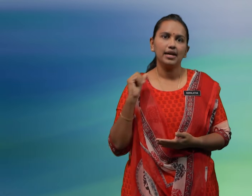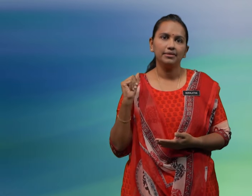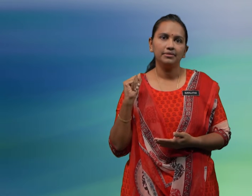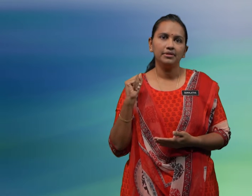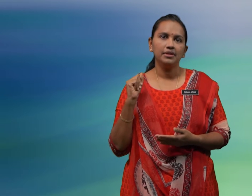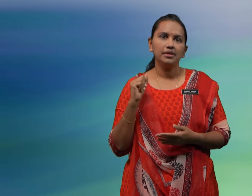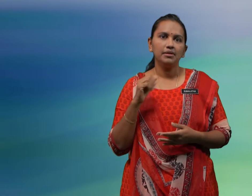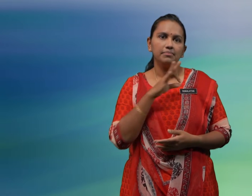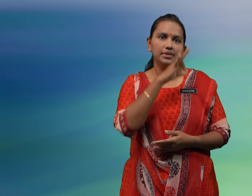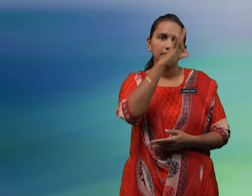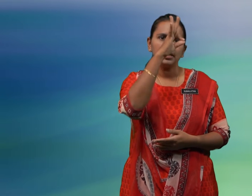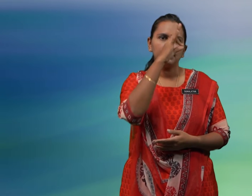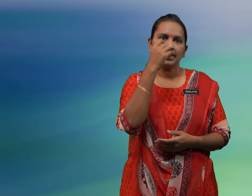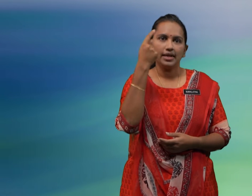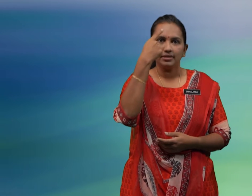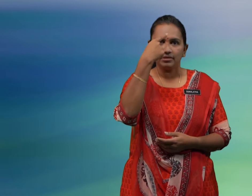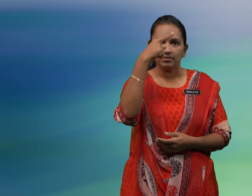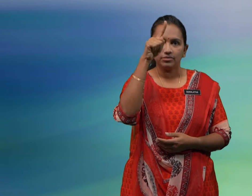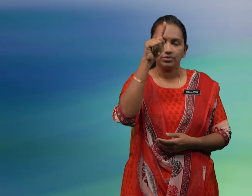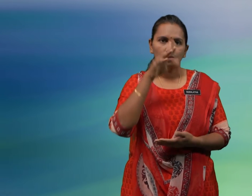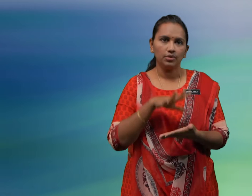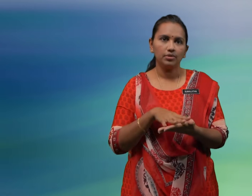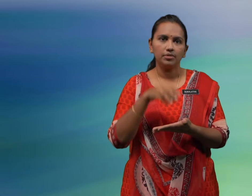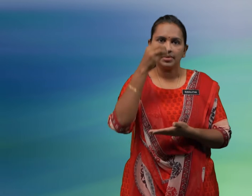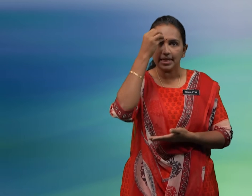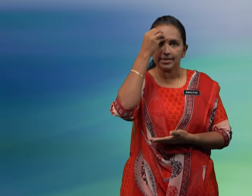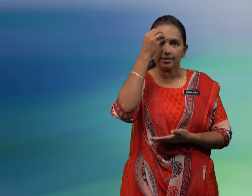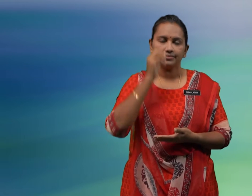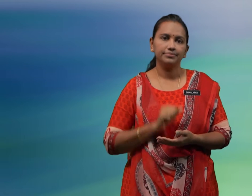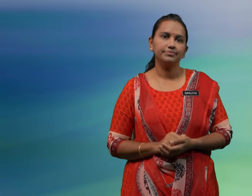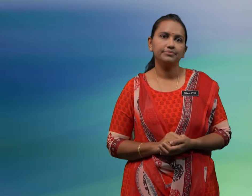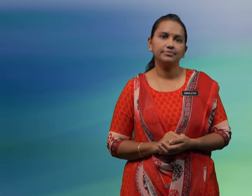dan bersemangat untuk belajar.